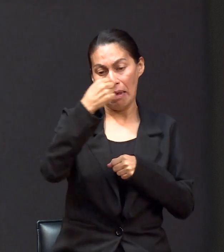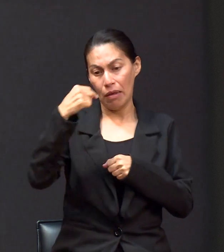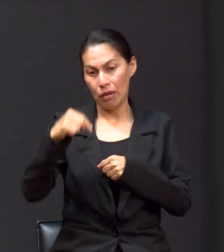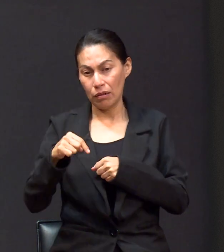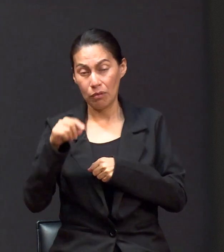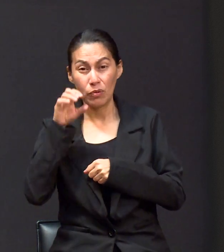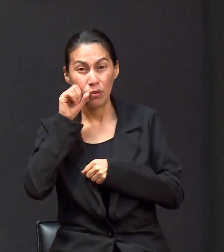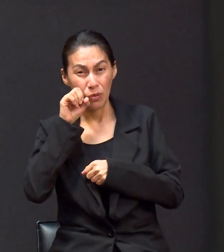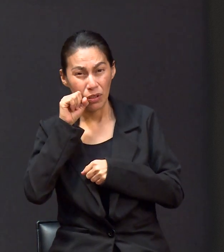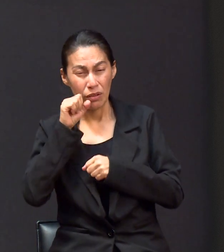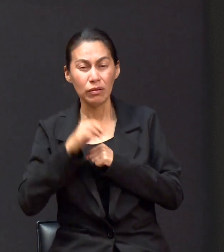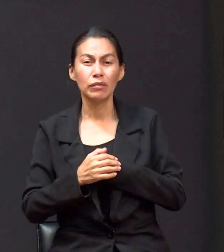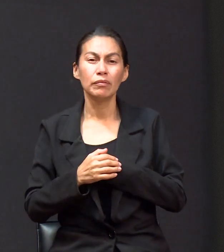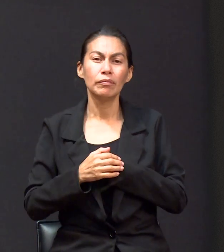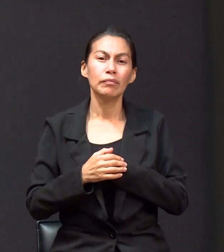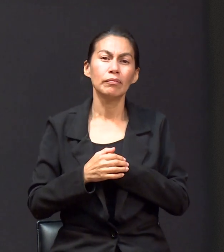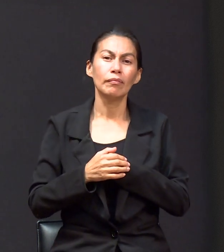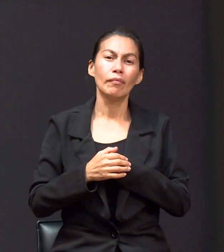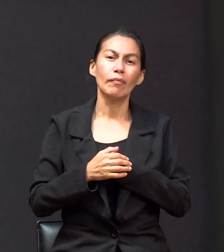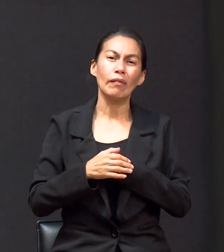Montemorelos y empiezo